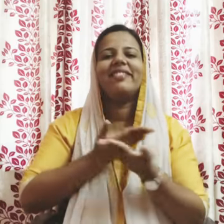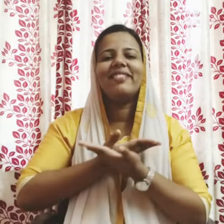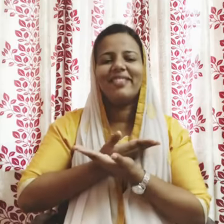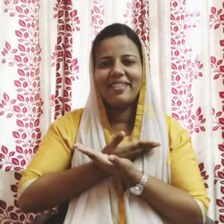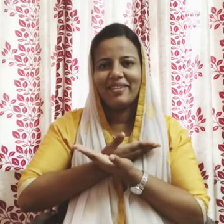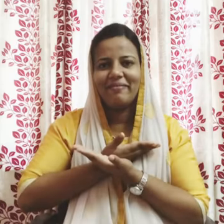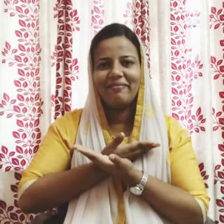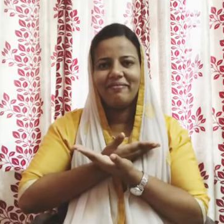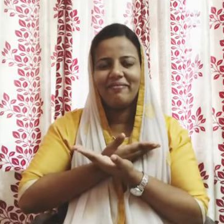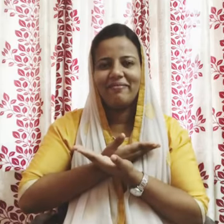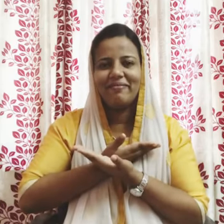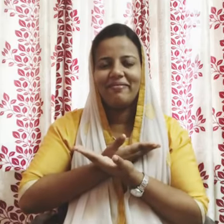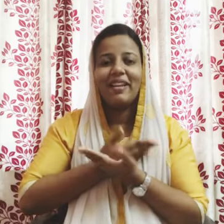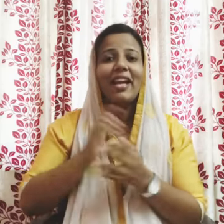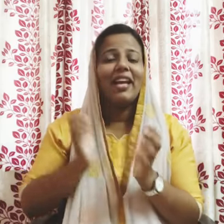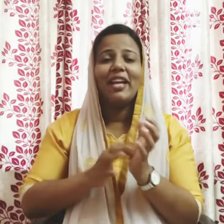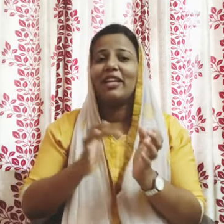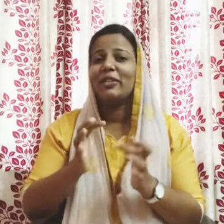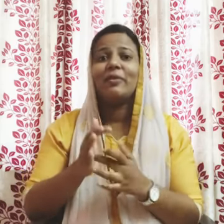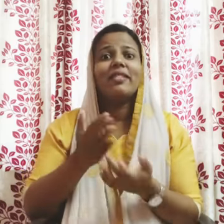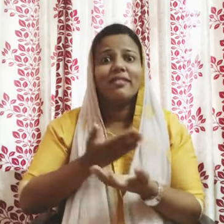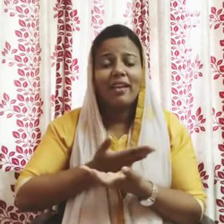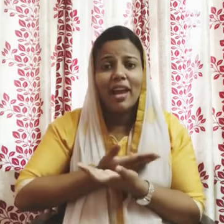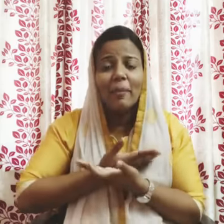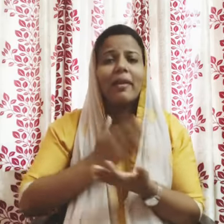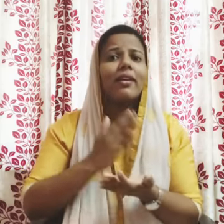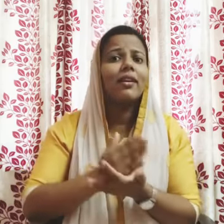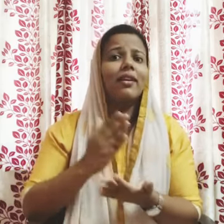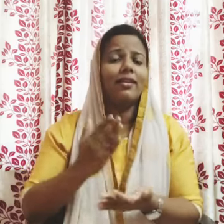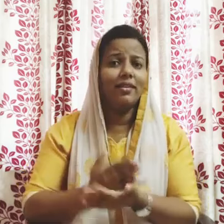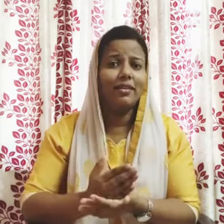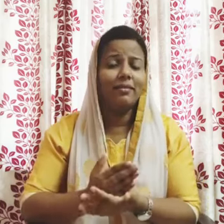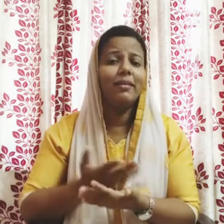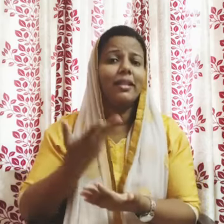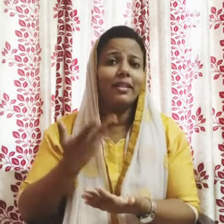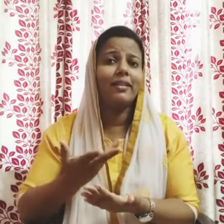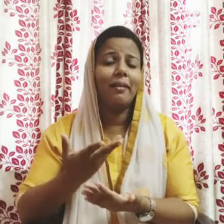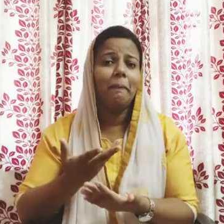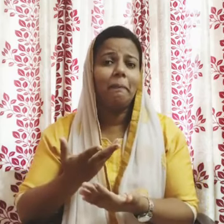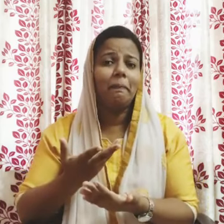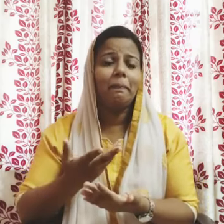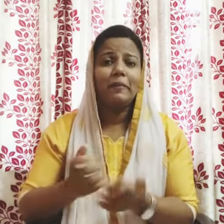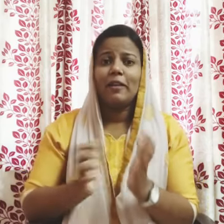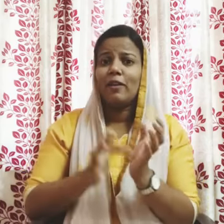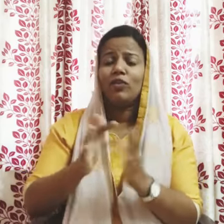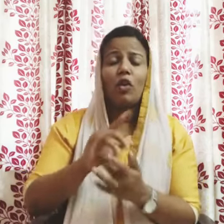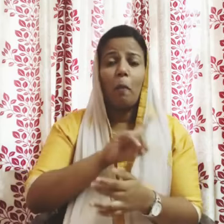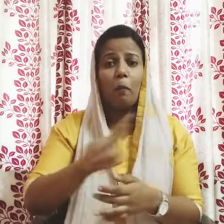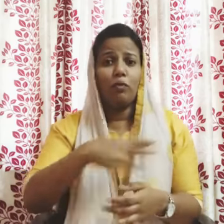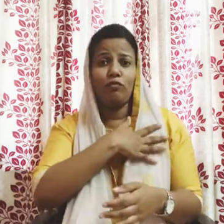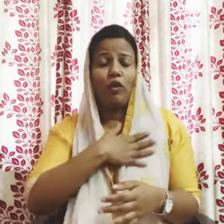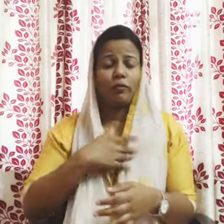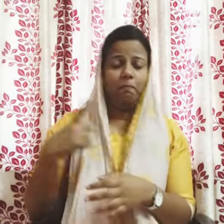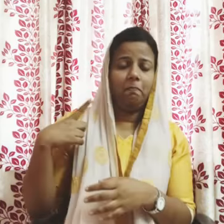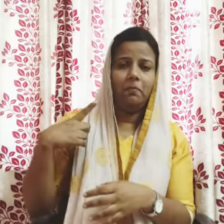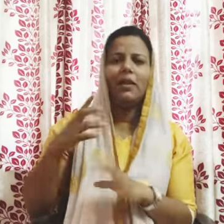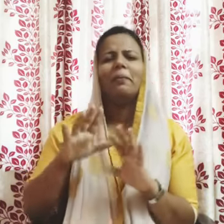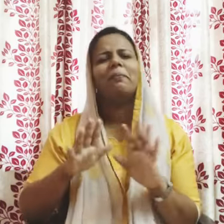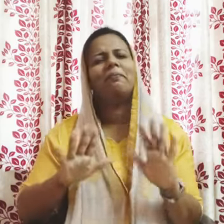സ്നേഹമാണെന്നുള്ള കാര്യം മനസ്സിലാക്കണം. കർത്താവിന് നമ്മളോട് സ്നേഹമാണ്. കാരണം അവന് നമ്മളോട് കോപിച്ചിരിക്കാൻ പറ്റത്തില്ല. അതിന്